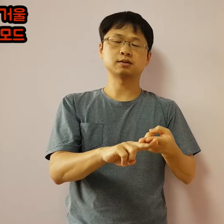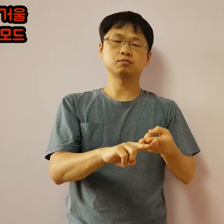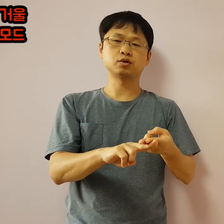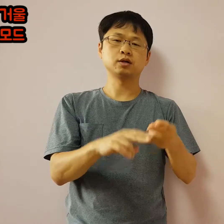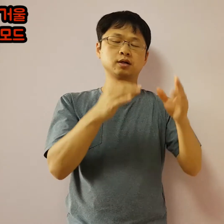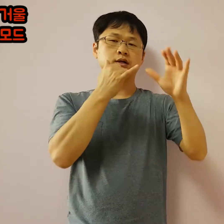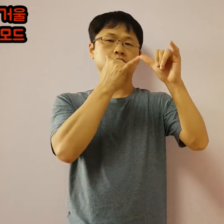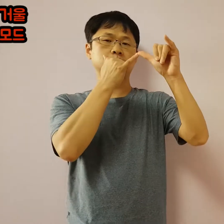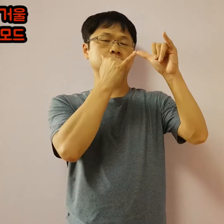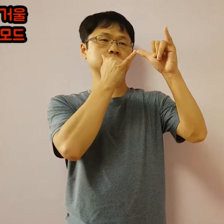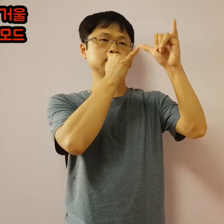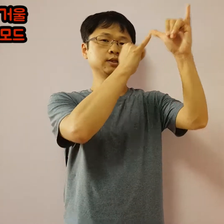선물. 그러면 이것은